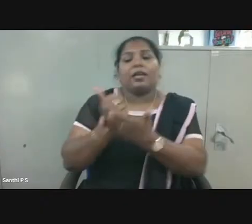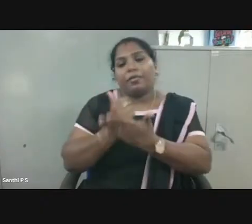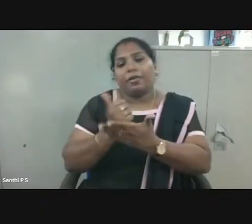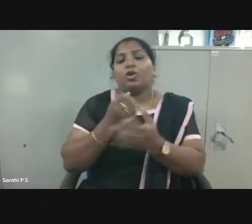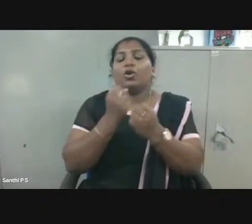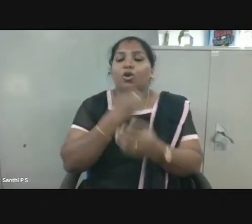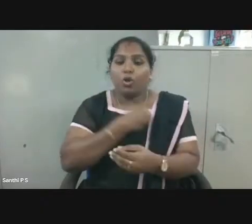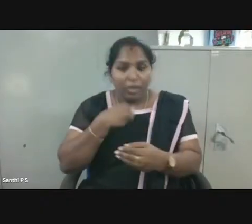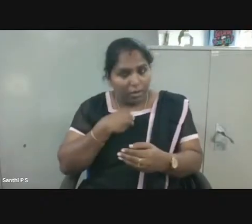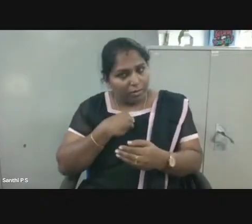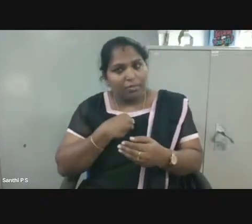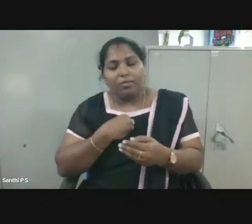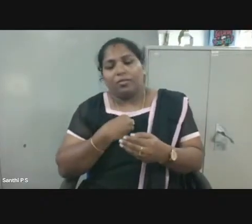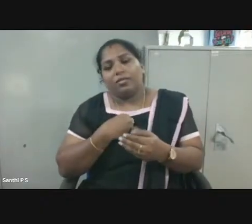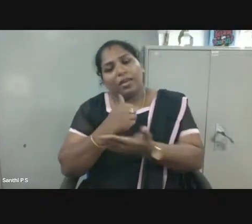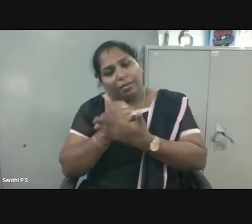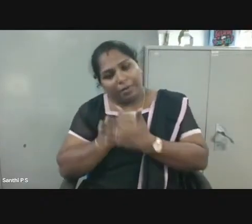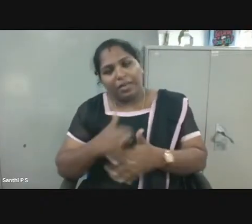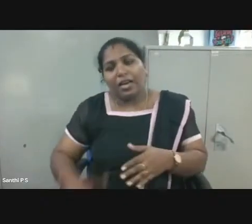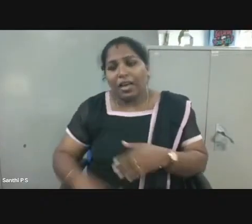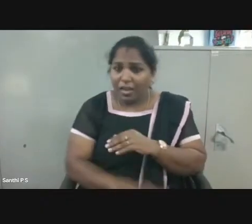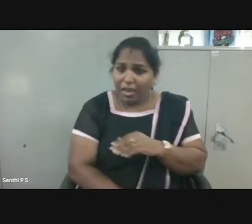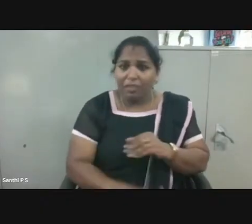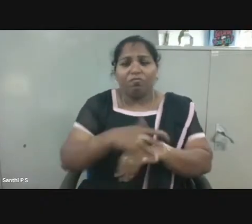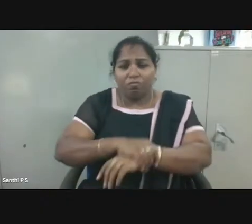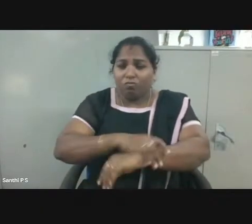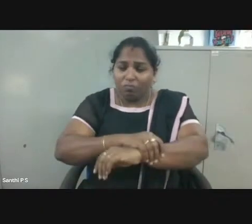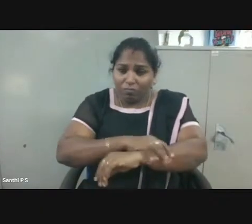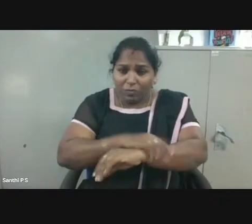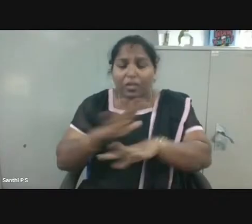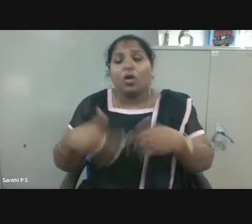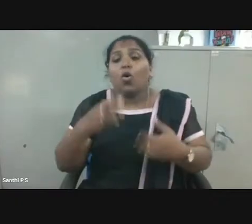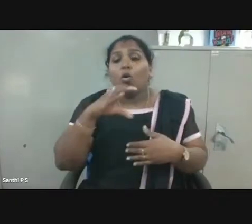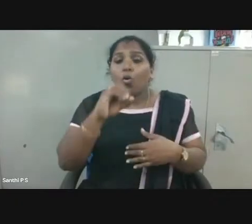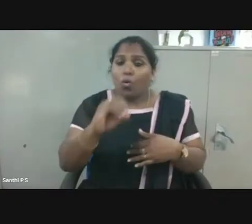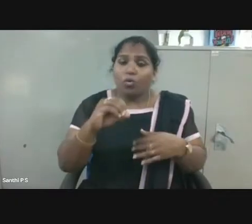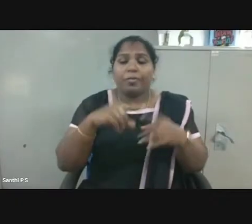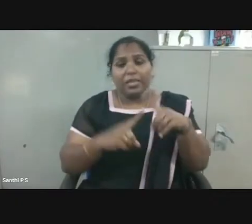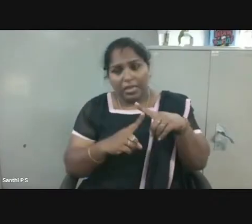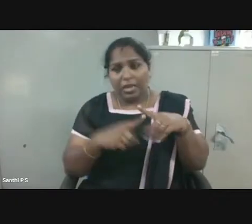കൈയും കാലും ചെയ്യുന്ന ആൾക്കാരുടെ സഹായം വേണം. ഓക്കുപേഷണൽ തെറാപ്പിസ്റ്റ് എന്ന് പറഞ്ഞിട്ടുള്ള